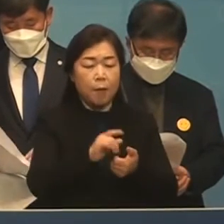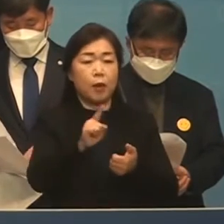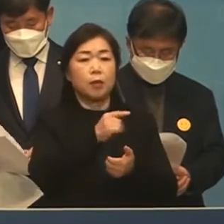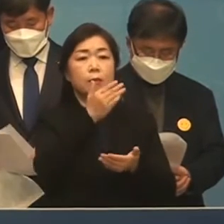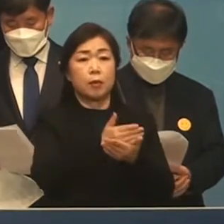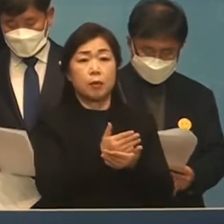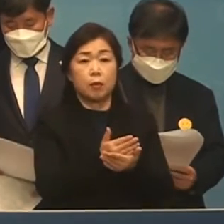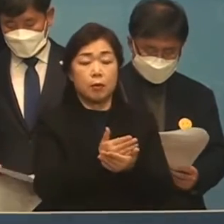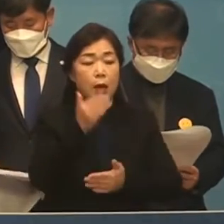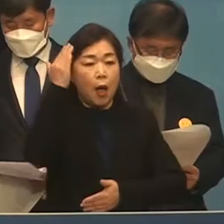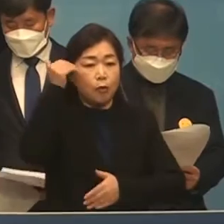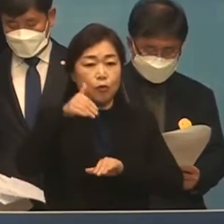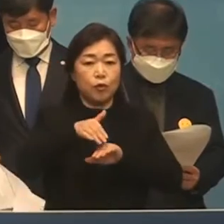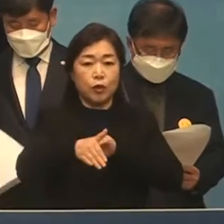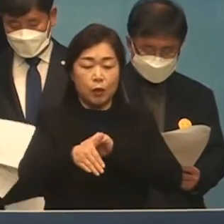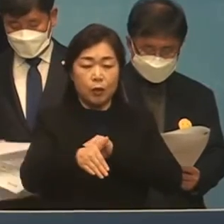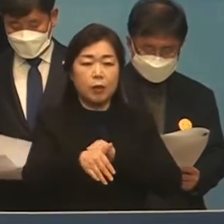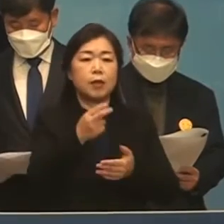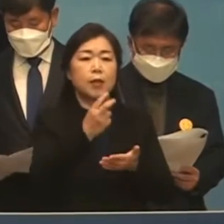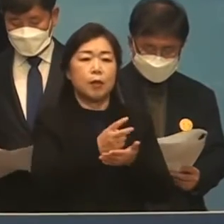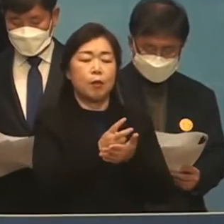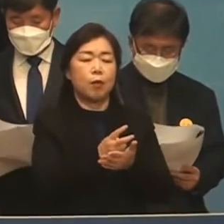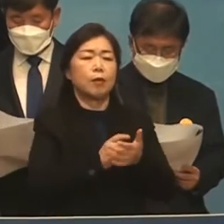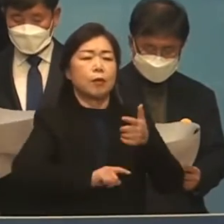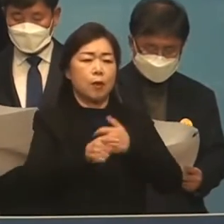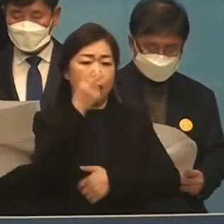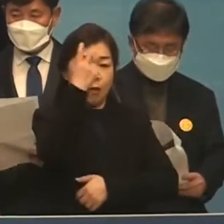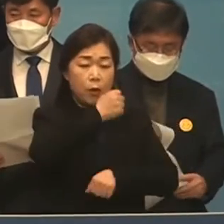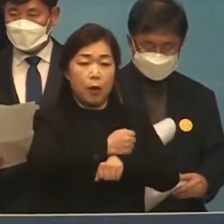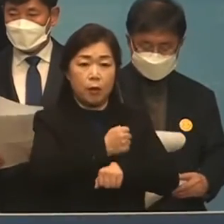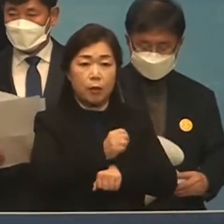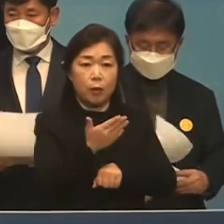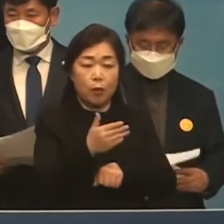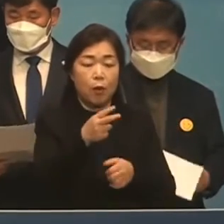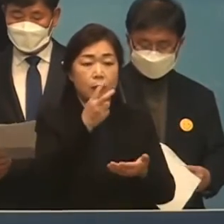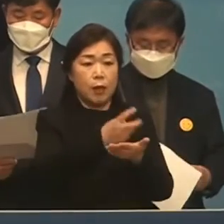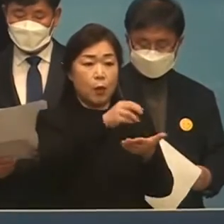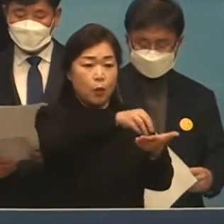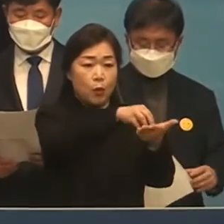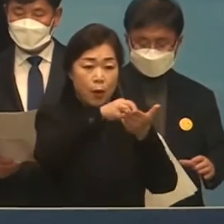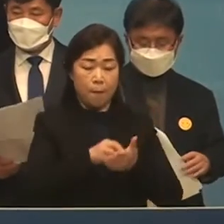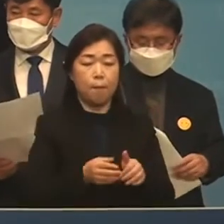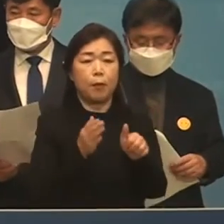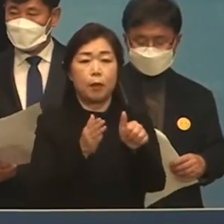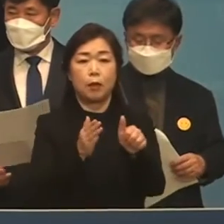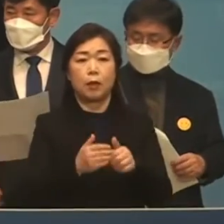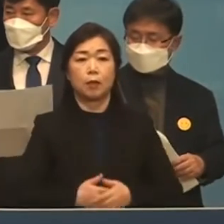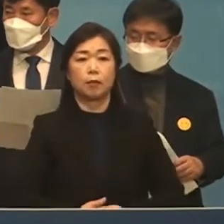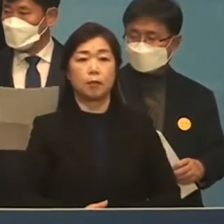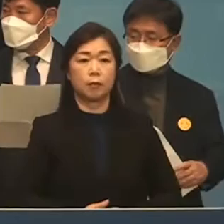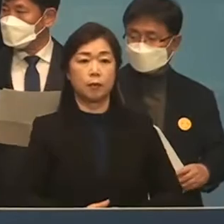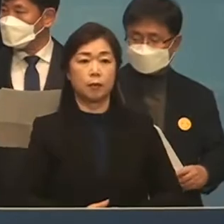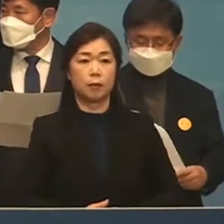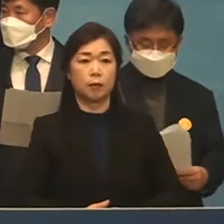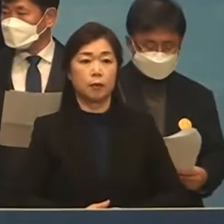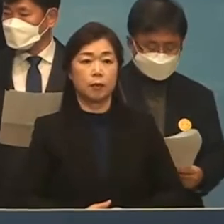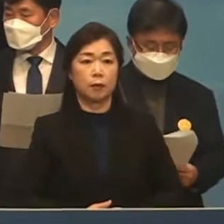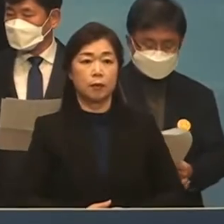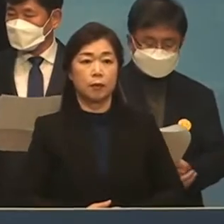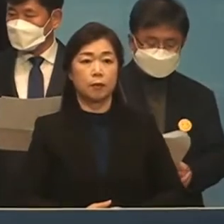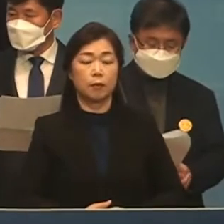감면해주는 한국형 PPP 제도를 적극 검토해 도입해 주시기 바랍니다.